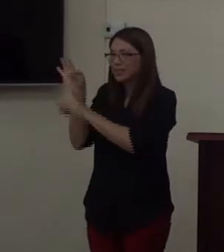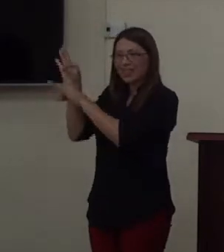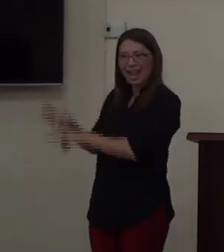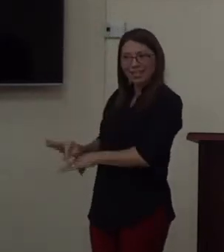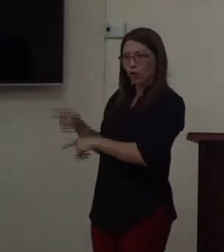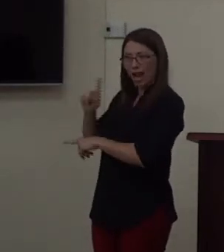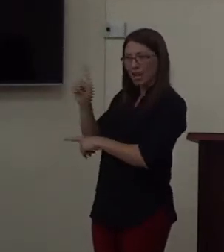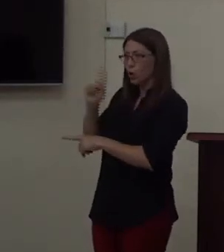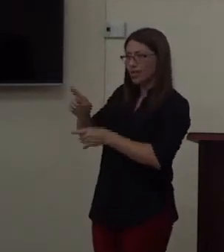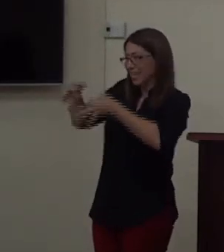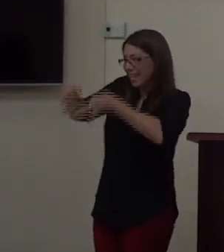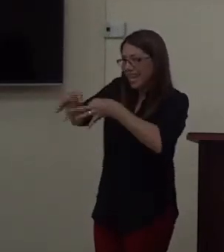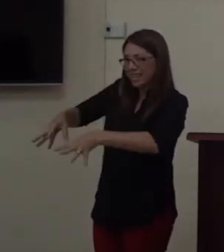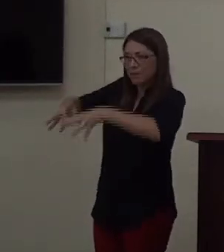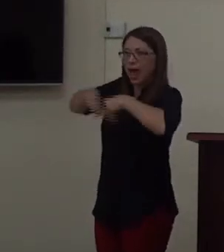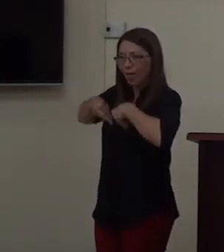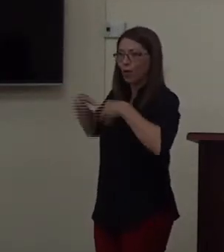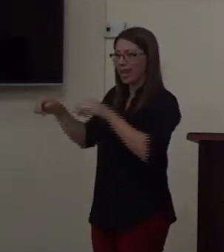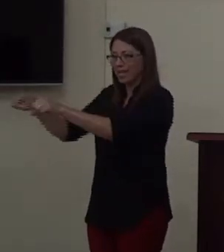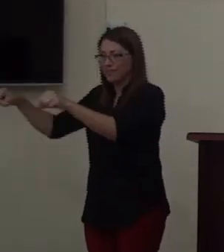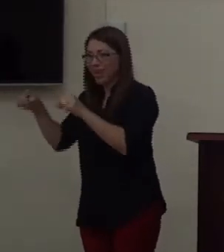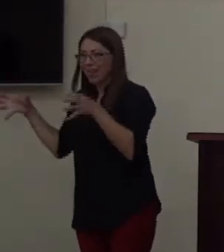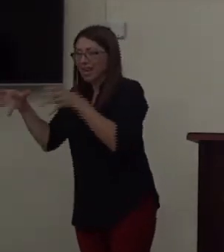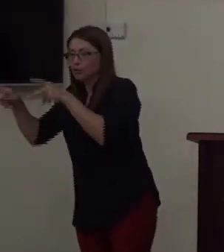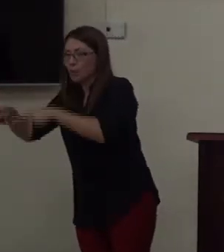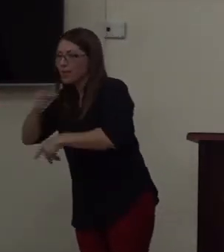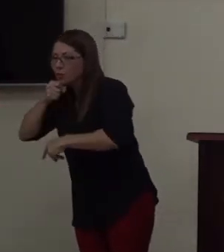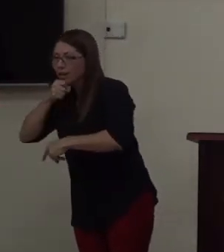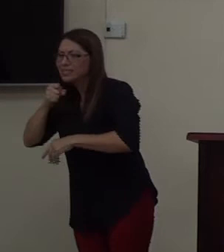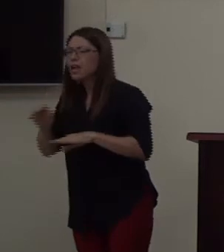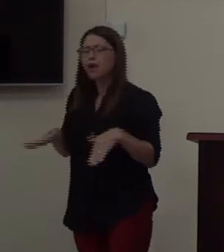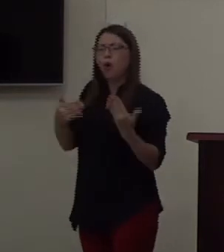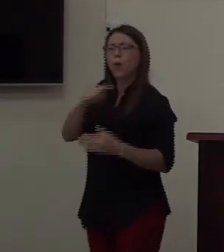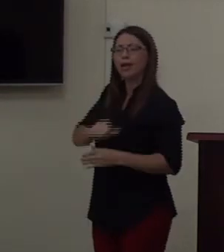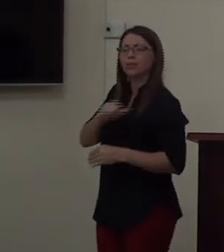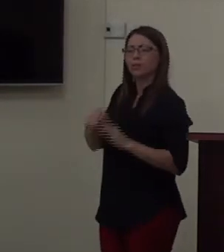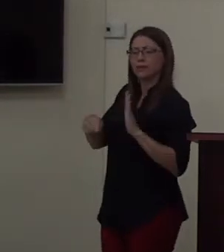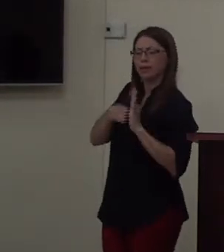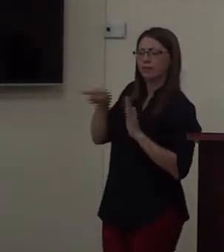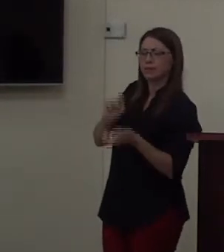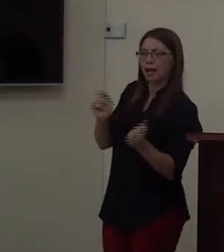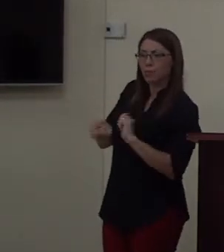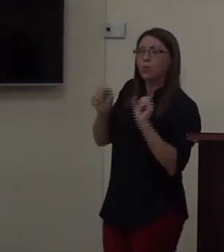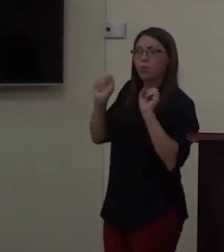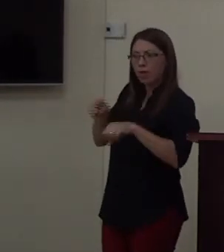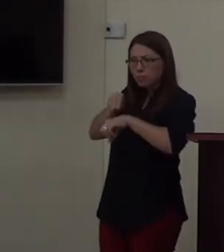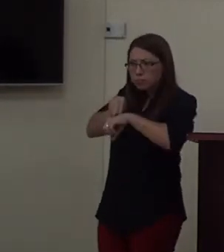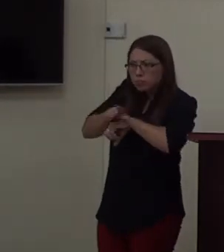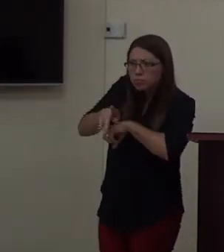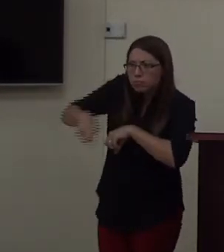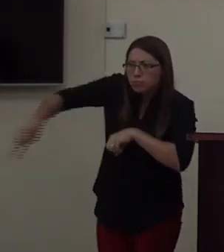legitimado desde la esfera de los mayores, etcétera, y cómo las actitudes negativas hacia ese cambio pueden tener repercusiones sobre